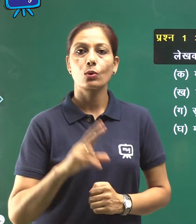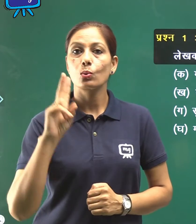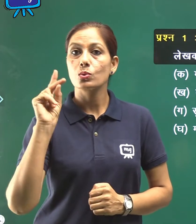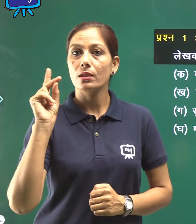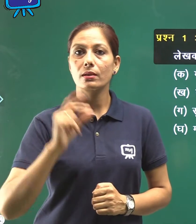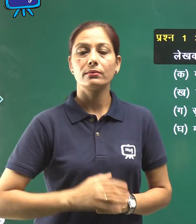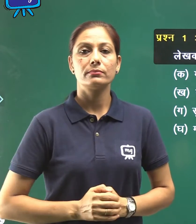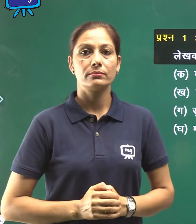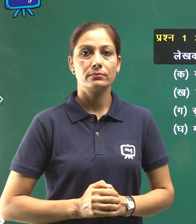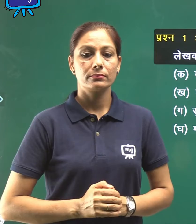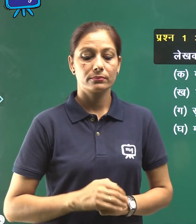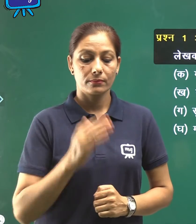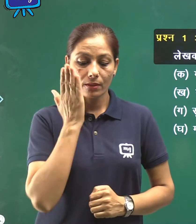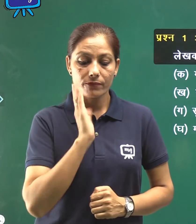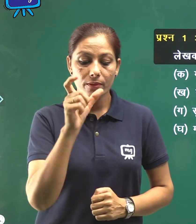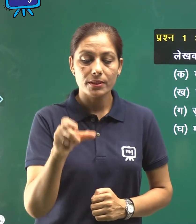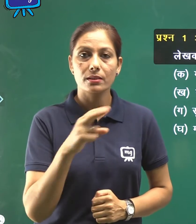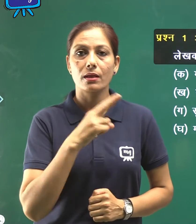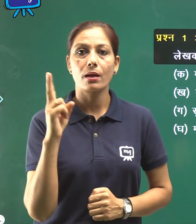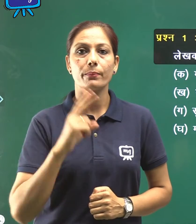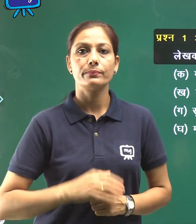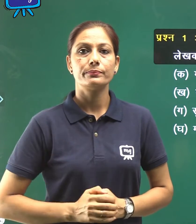दूसरा मैथिली शरण गुप्त,